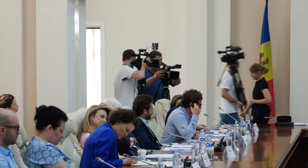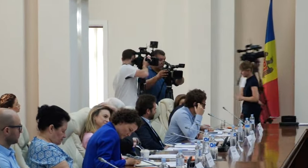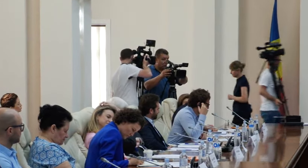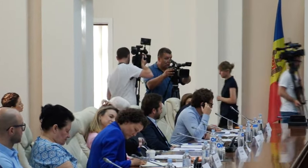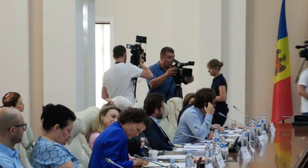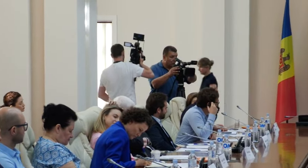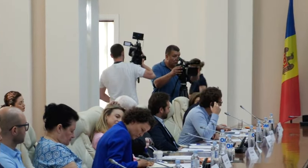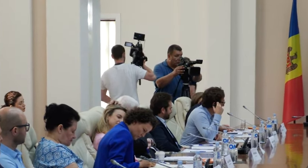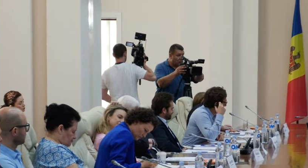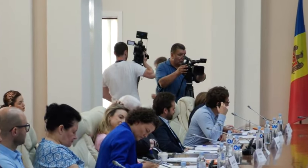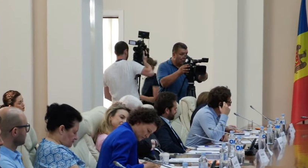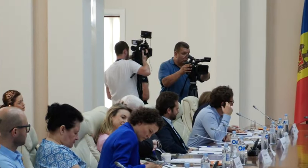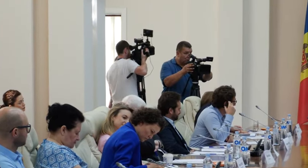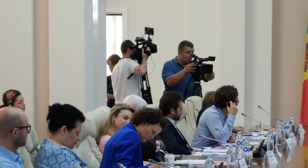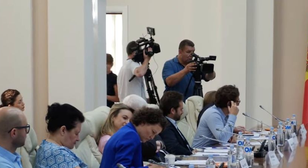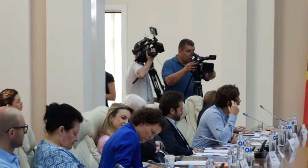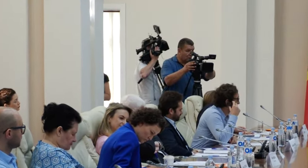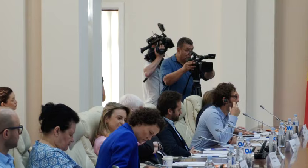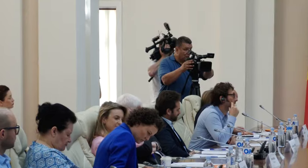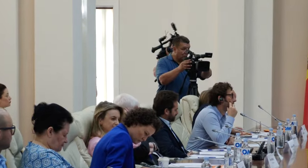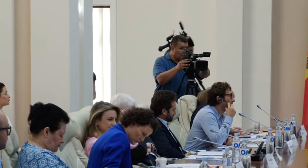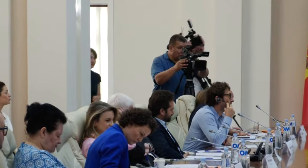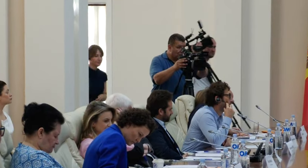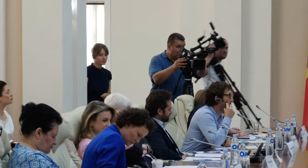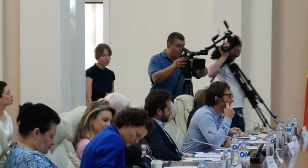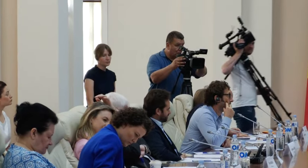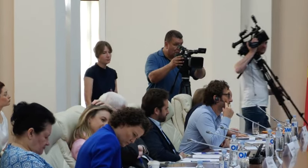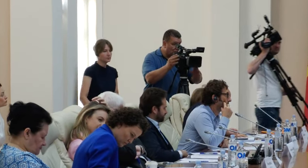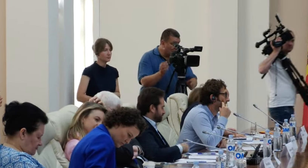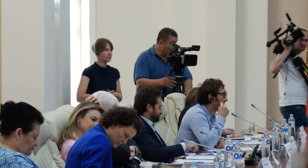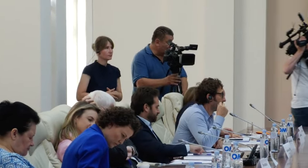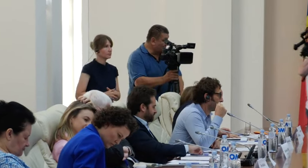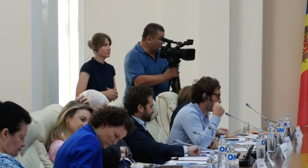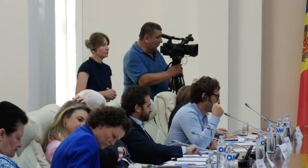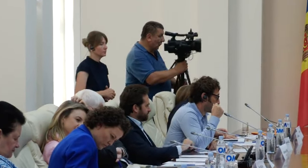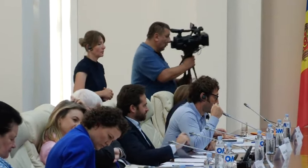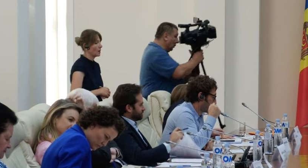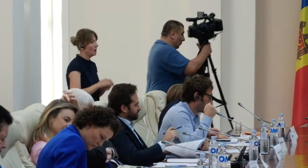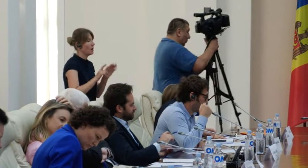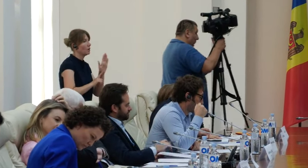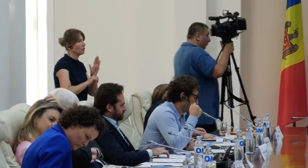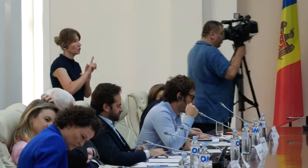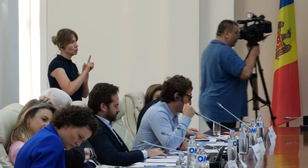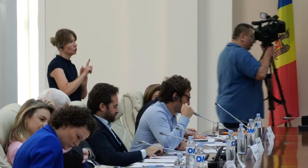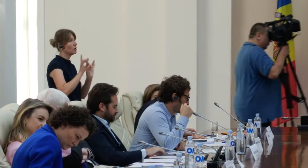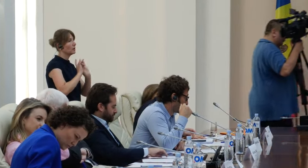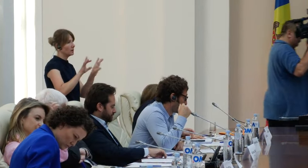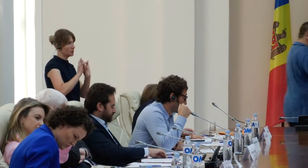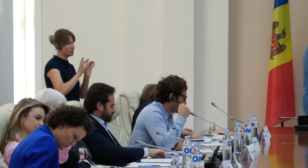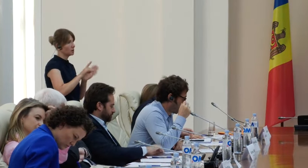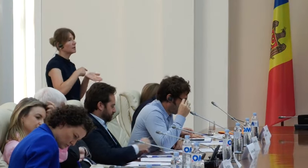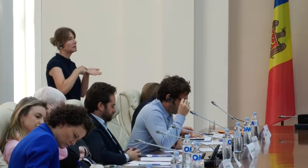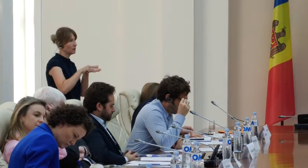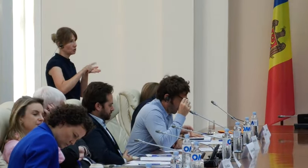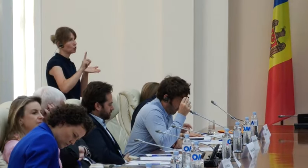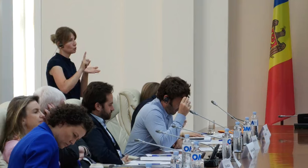Mondial pentru Alimentație. Și înainte ca să dumnealui să vorbească, vreau să recunosc un element foarte